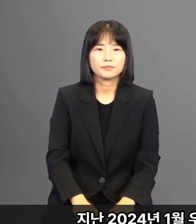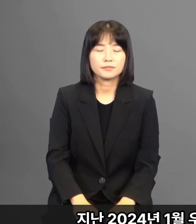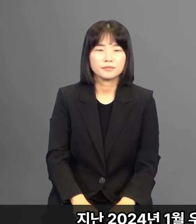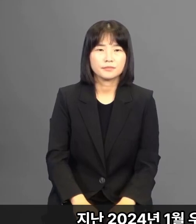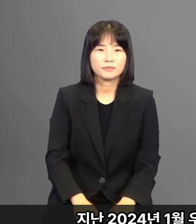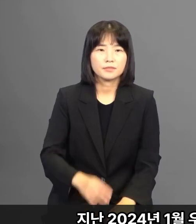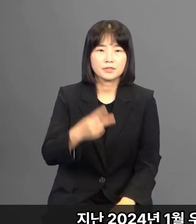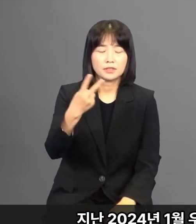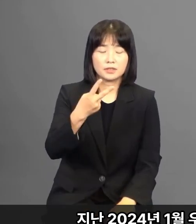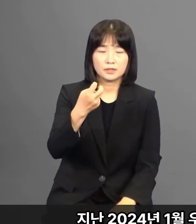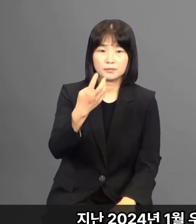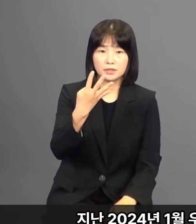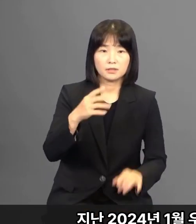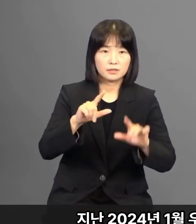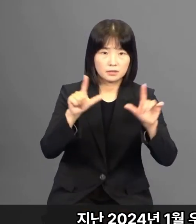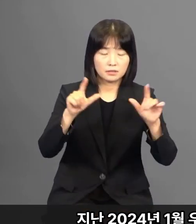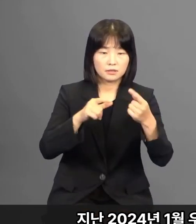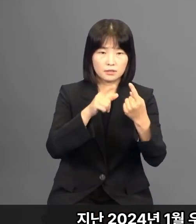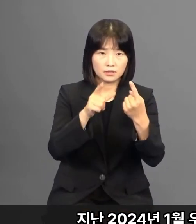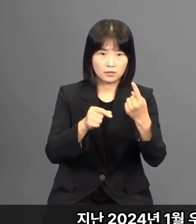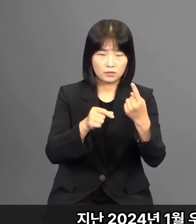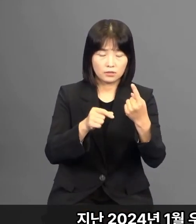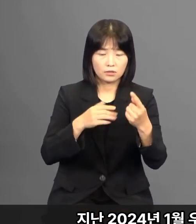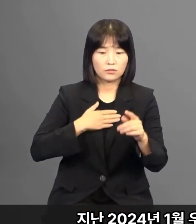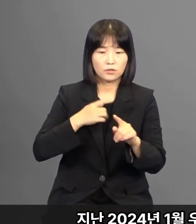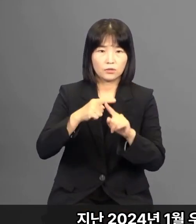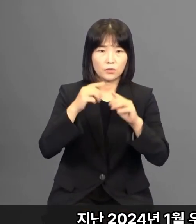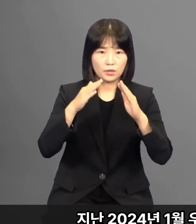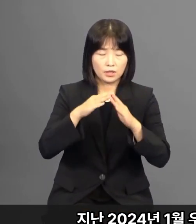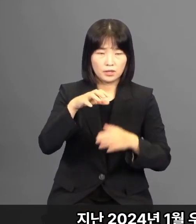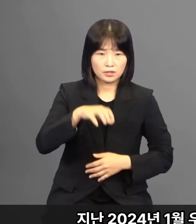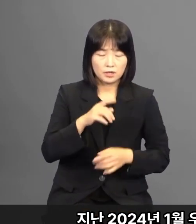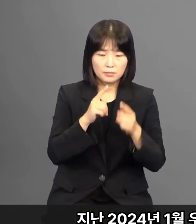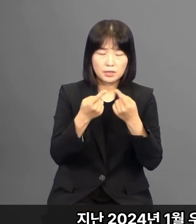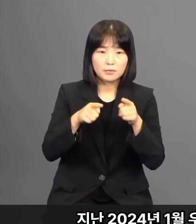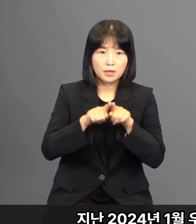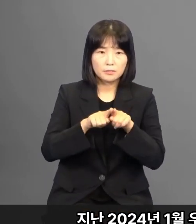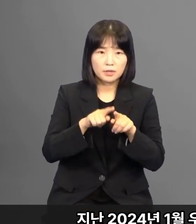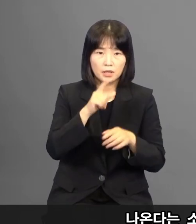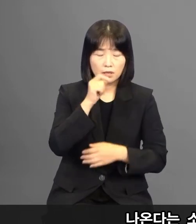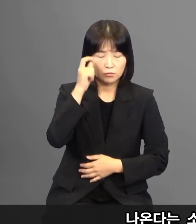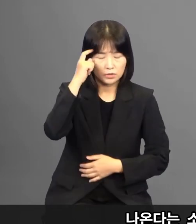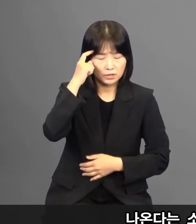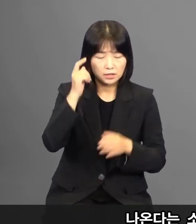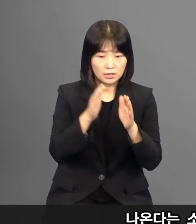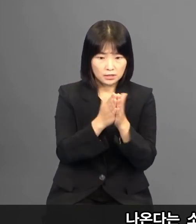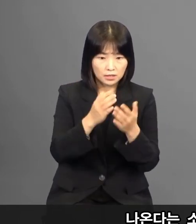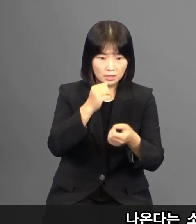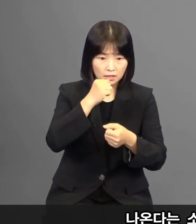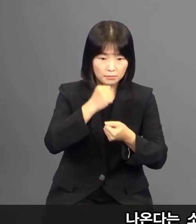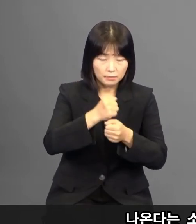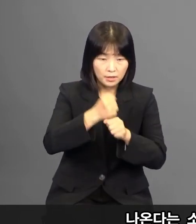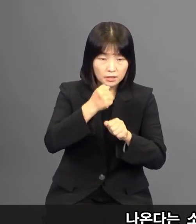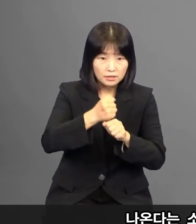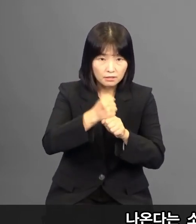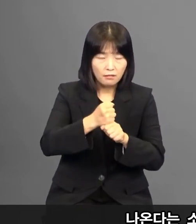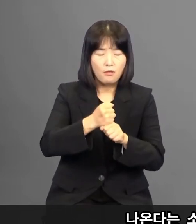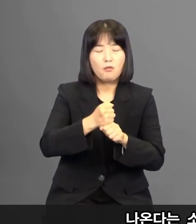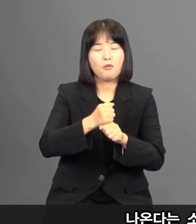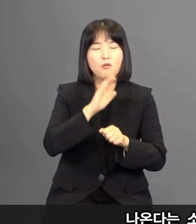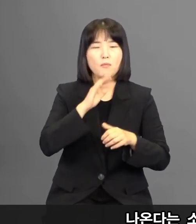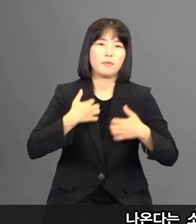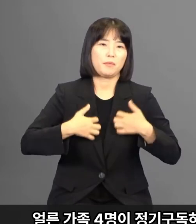지난 2024년 1월 우리 교회에서 말씀 함께 묵상집이 나온다는 소식이 너무나도